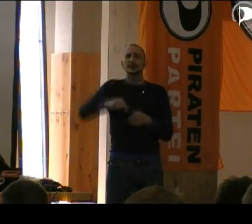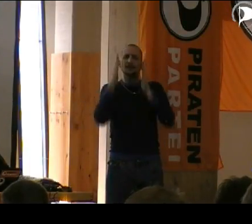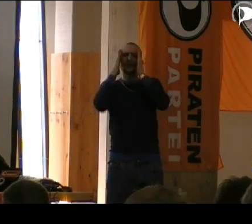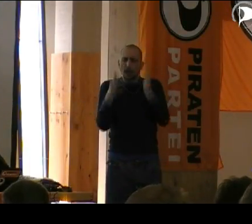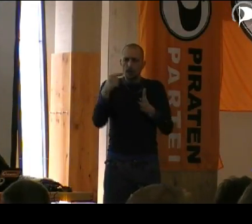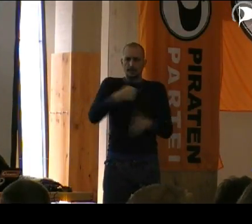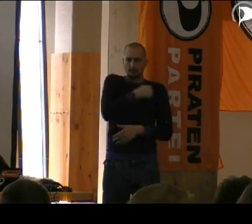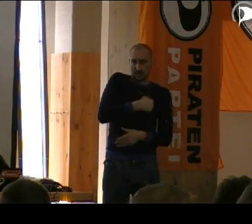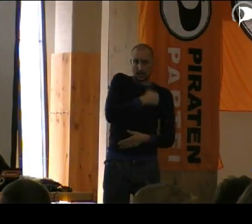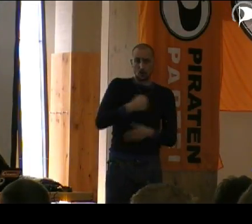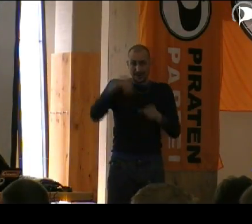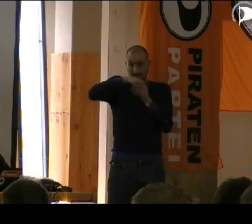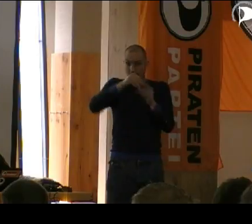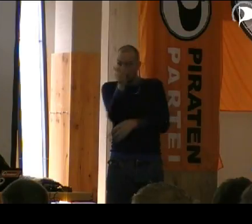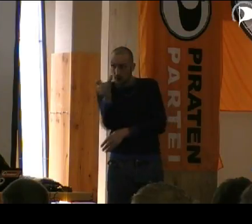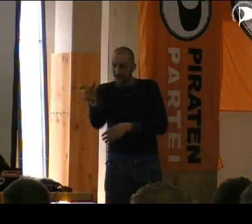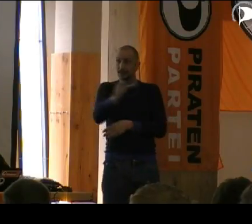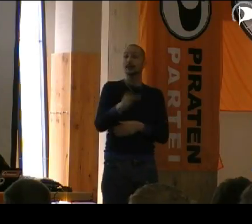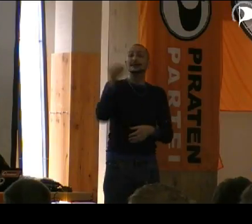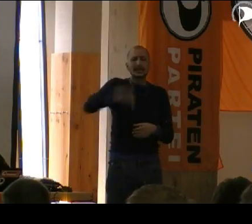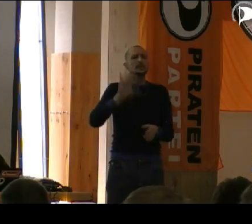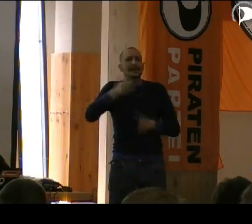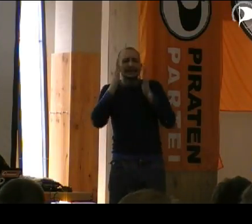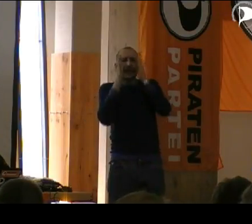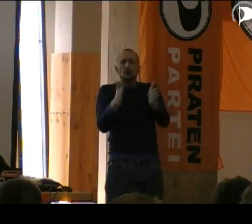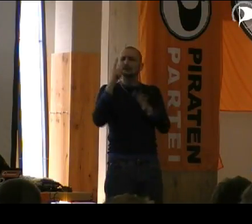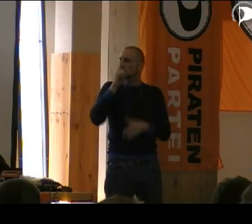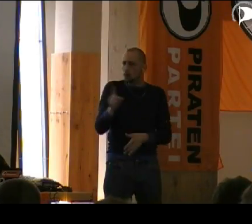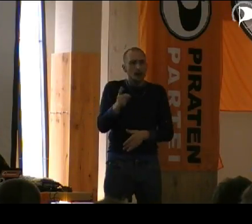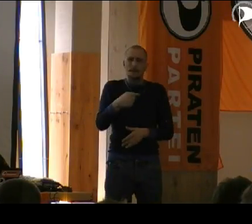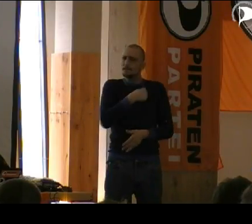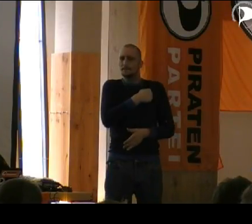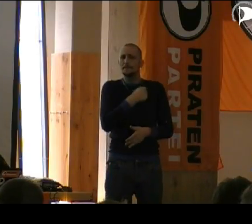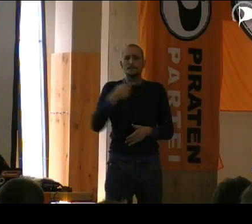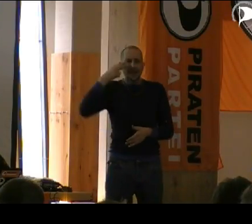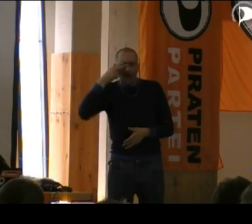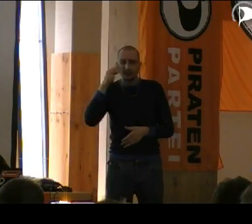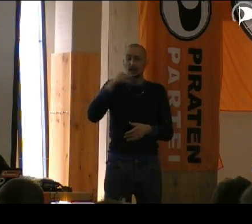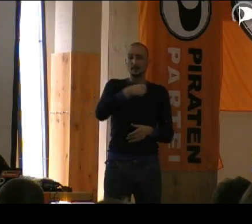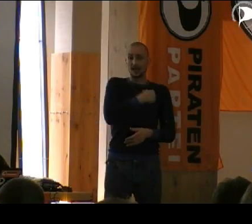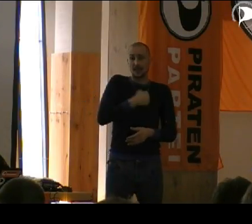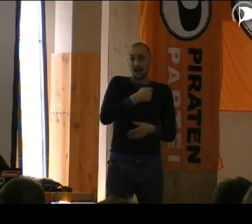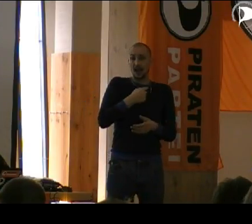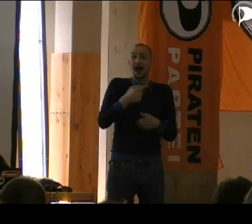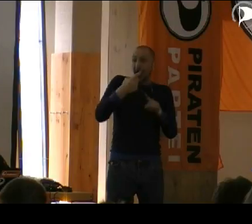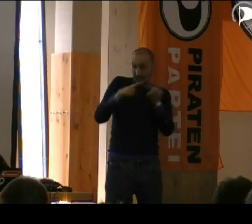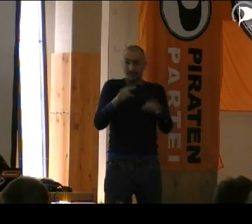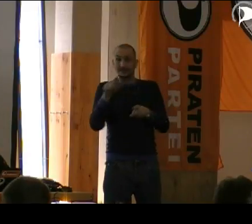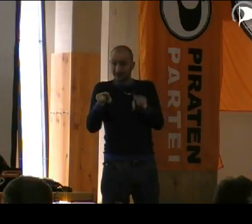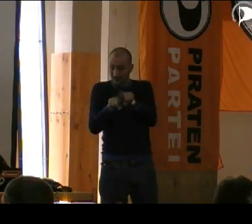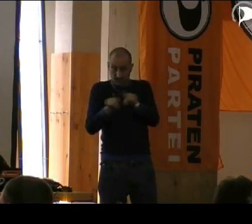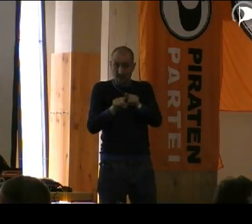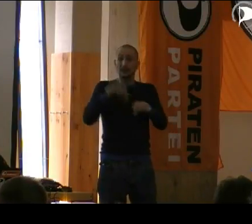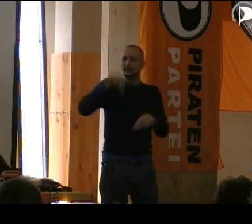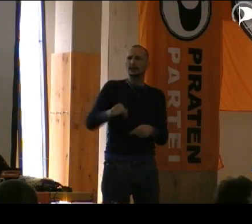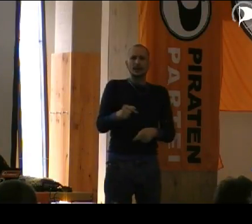wahrheit ich habe dann gesagt dass das misstrauen nicht nur in der piratenpartei ist ich glaube man kann sagen wir sind nicht die generation